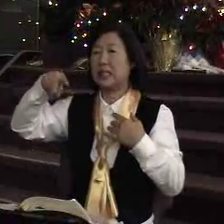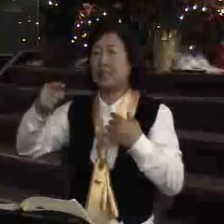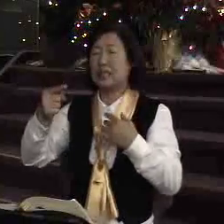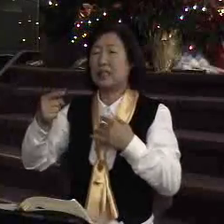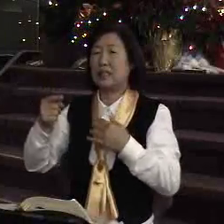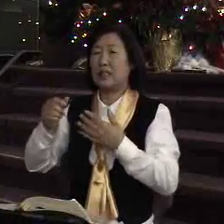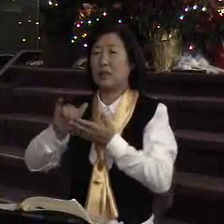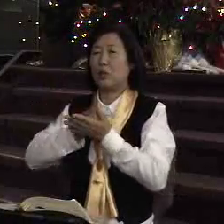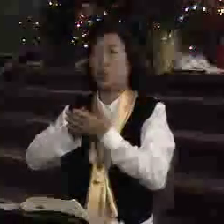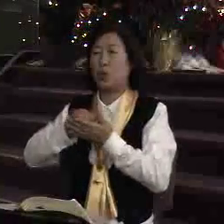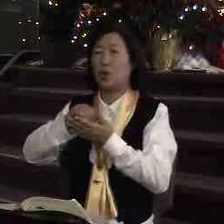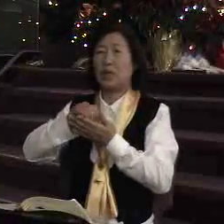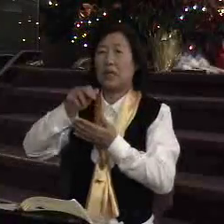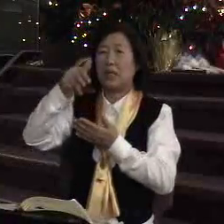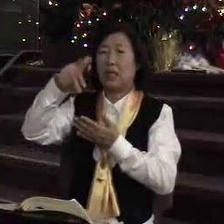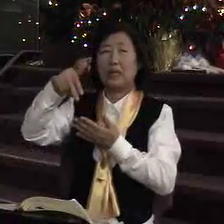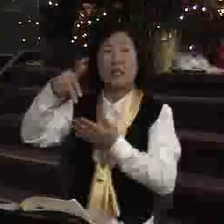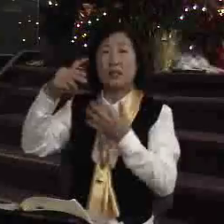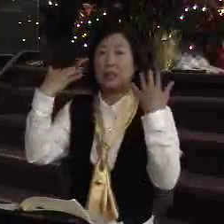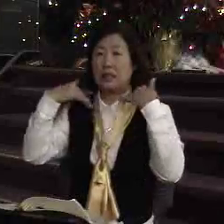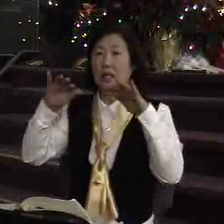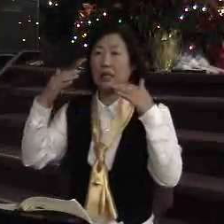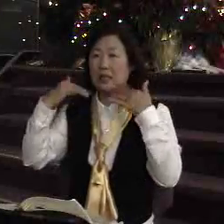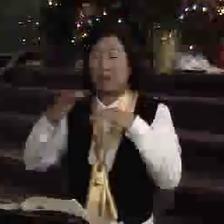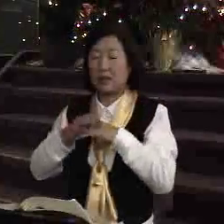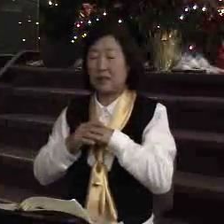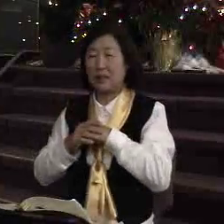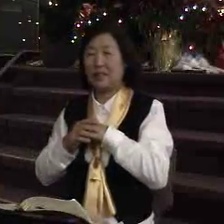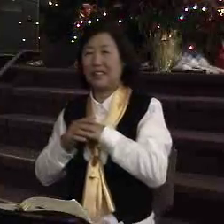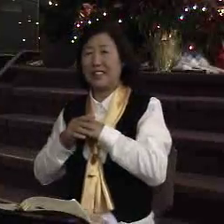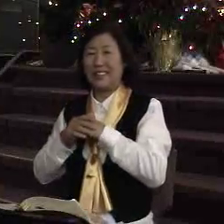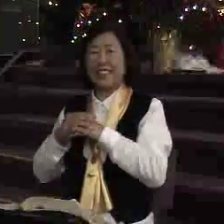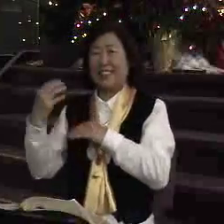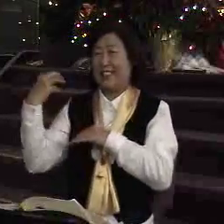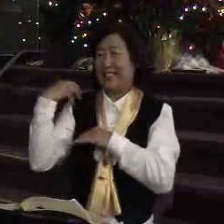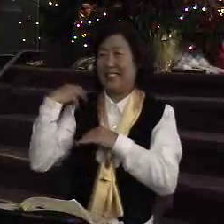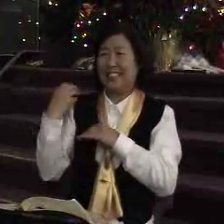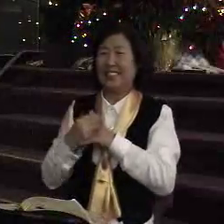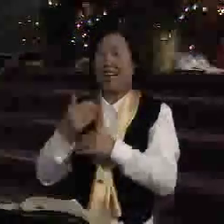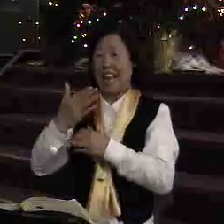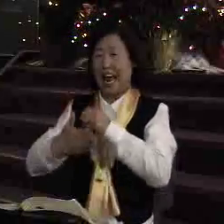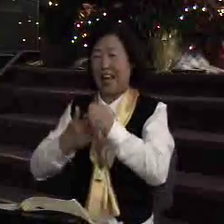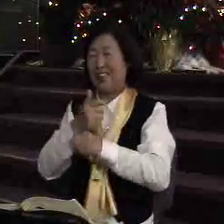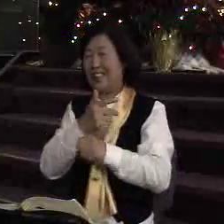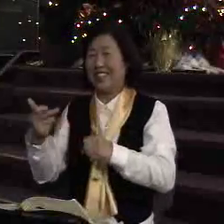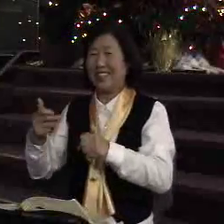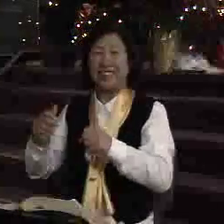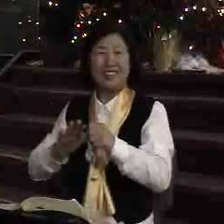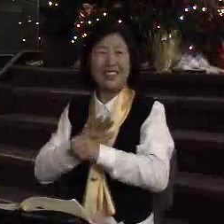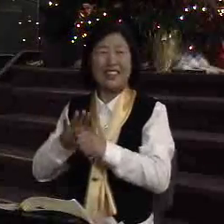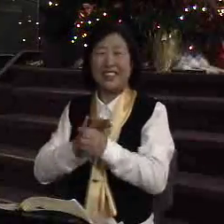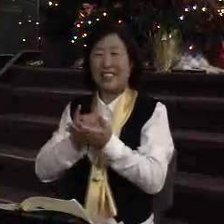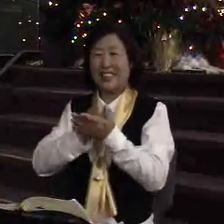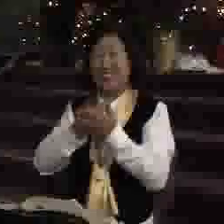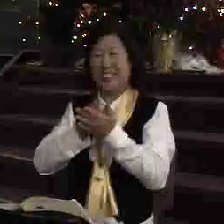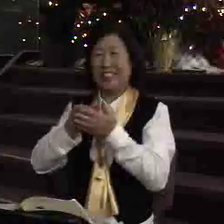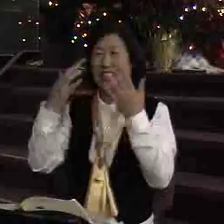뉴욕 자이언츠. 여러분 작년에 자이언츠가 챔피언십 이긴 거 아시죠? 하나님이 저를 너무 사랑하셔갖고 이걸 허락을 하셨는데 이길